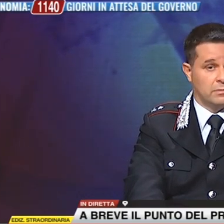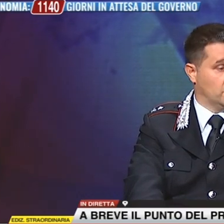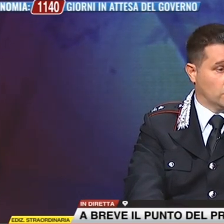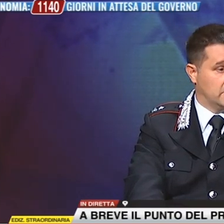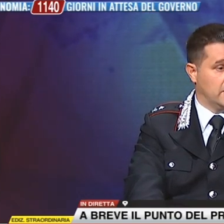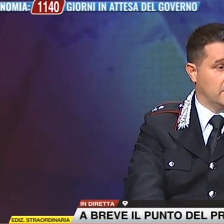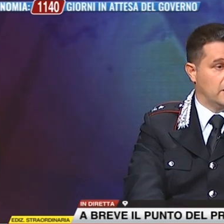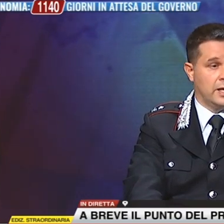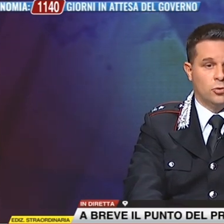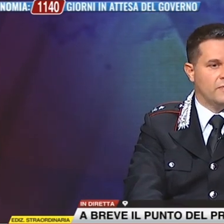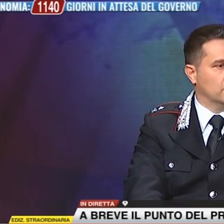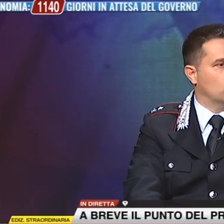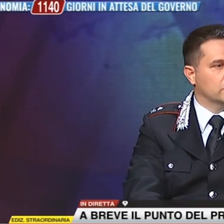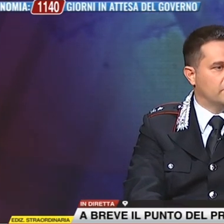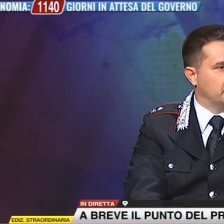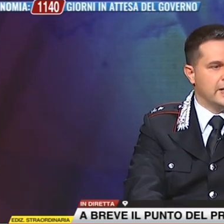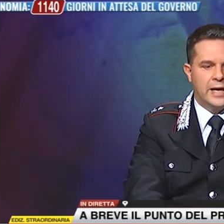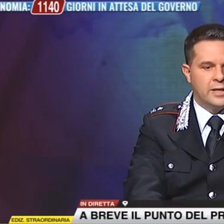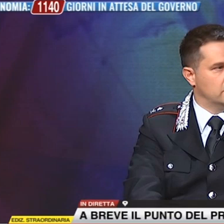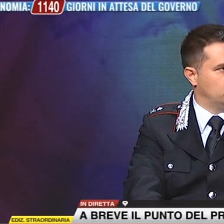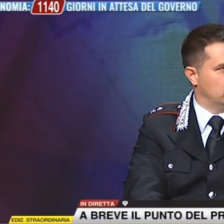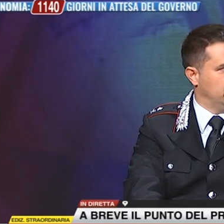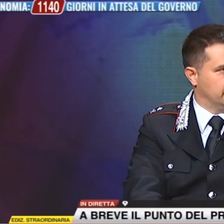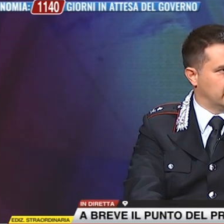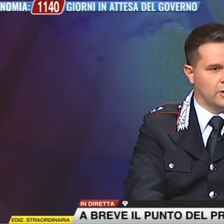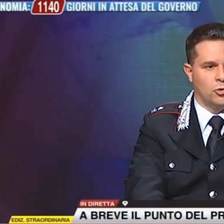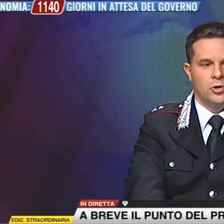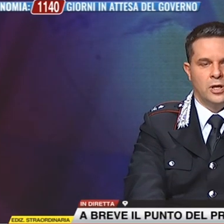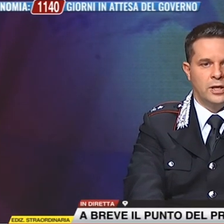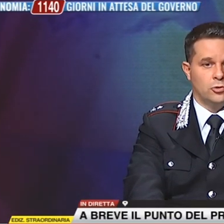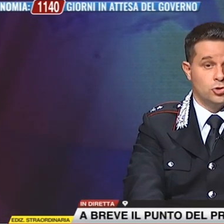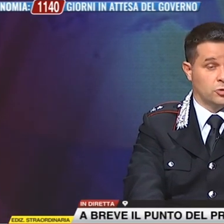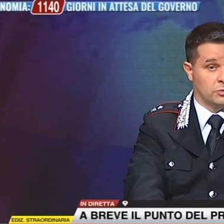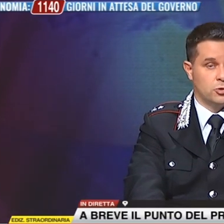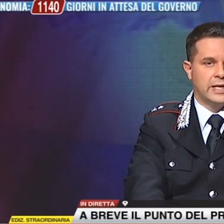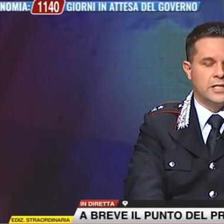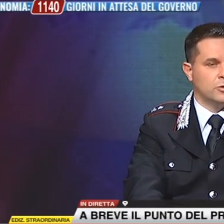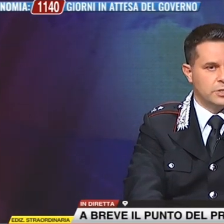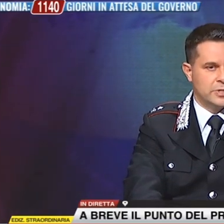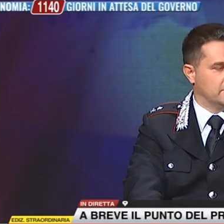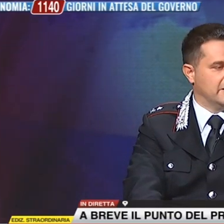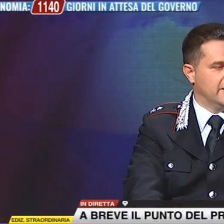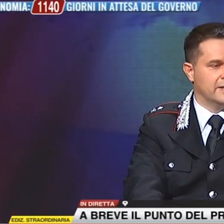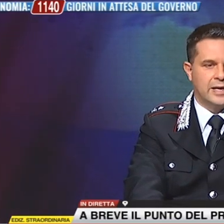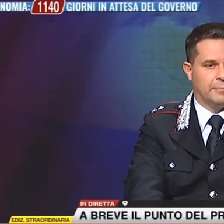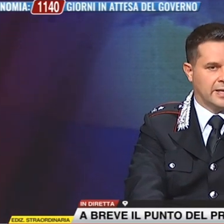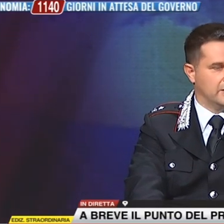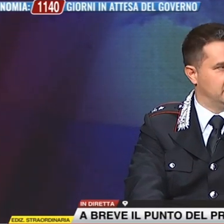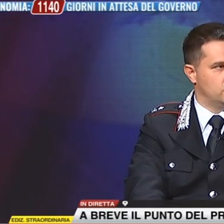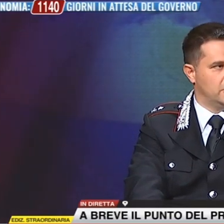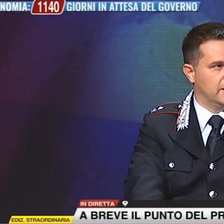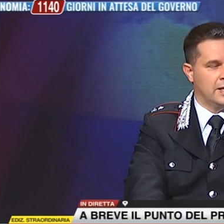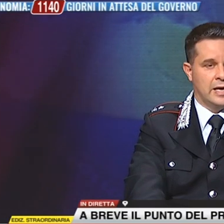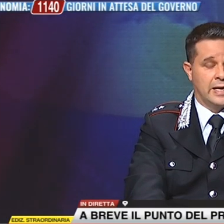magari di notte, e non avendo dei familiari disponibili perché sono da solo in casa, noi siamo stati ben lieti di recapitargli